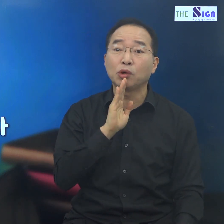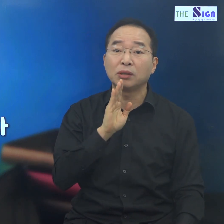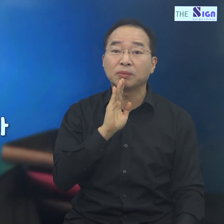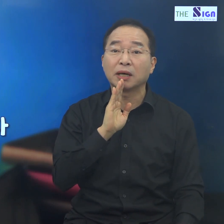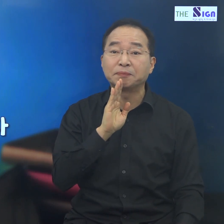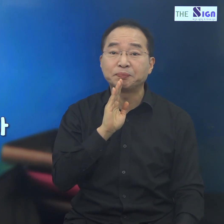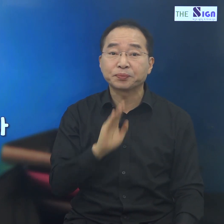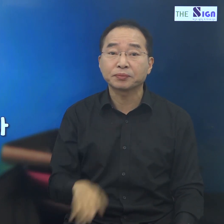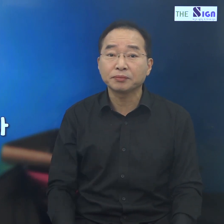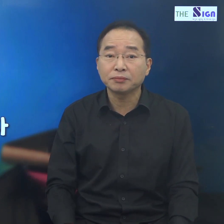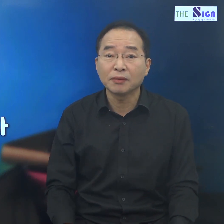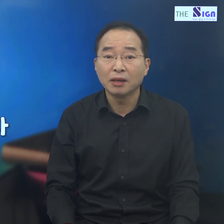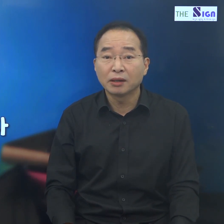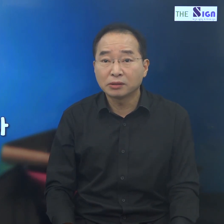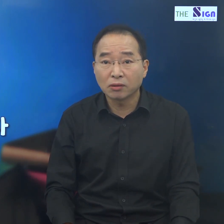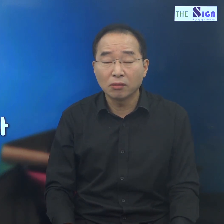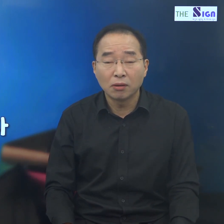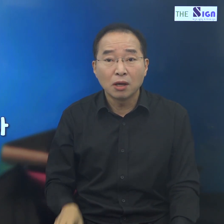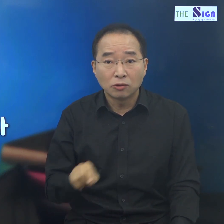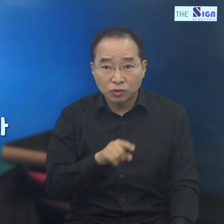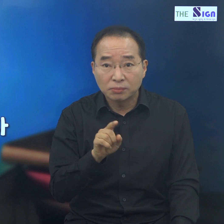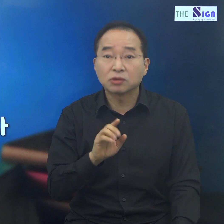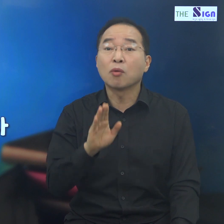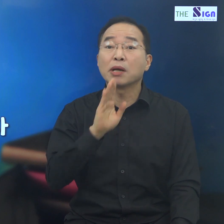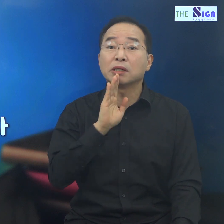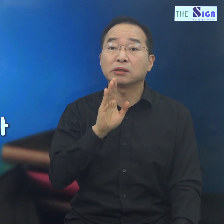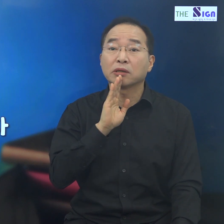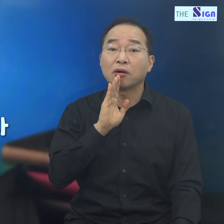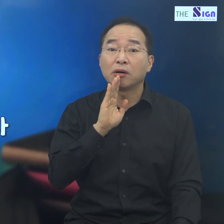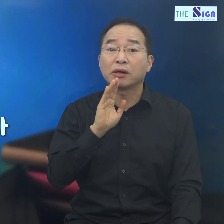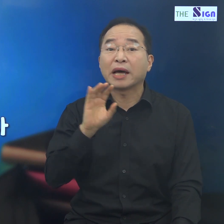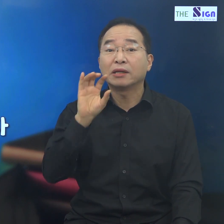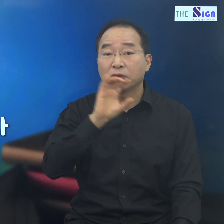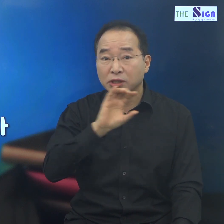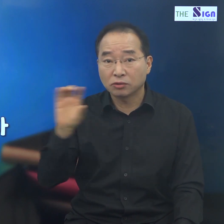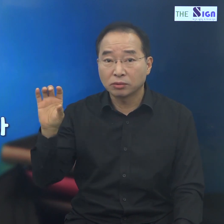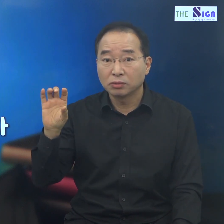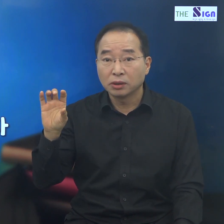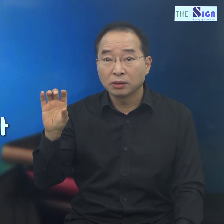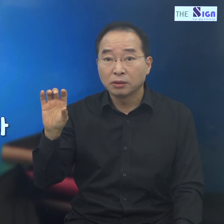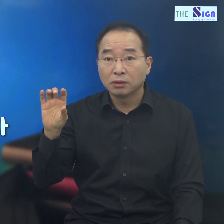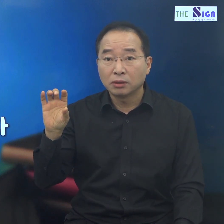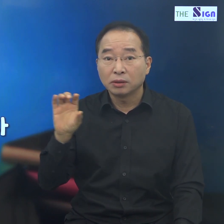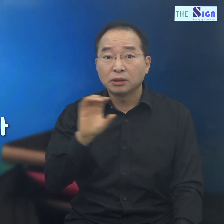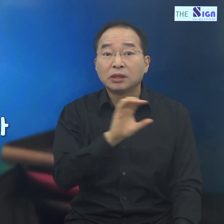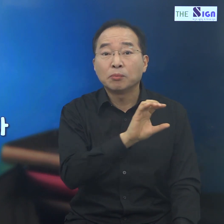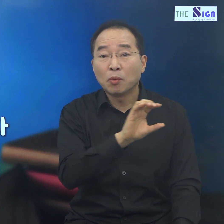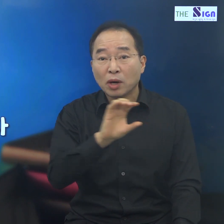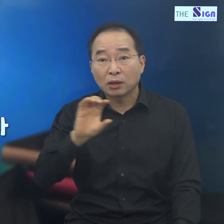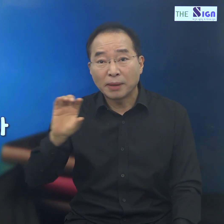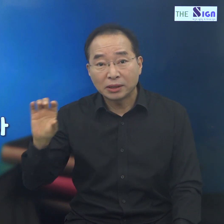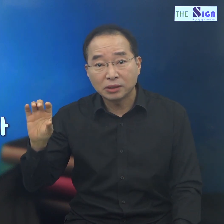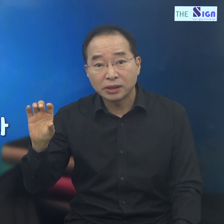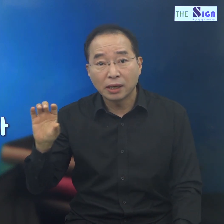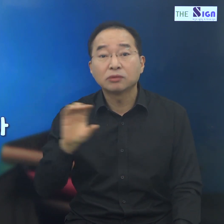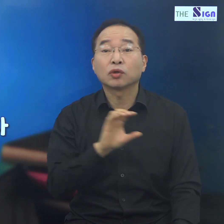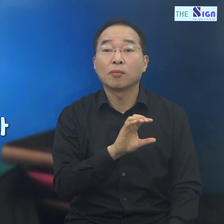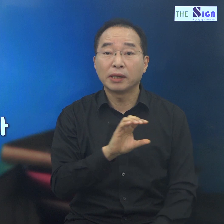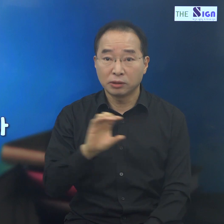표현입니다. 그래서 중간에 정말 그랬어 라는 형식으로, 뭐뭐 하는 거 맞는 일이야, 정말 그런